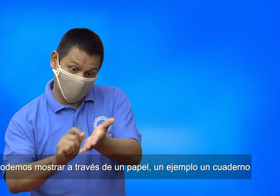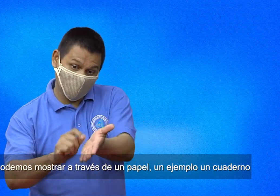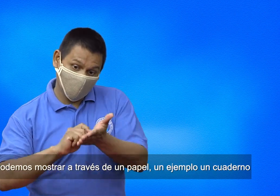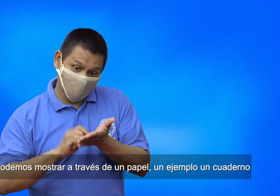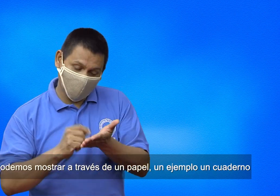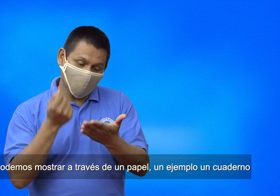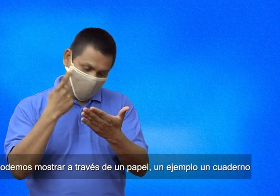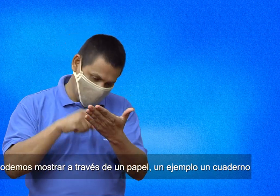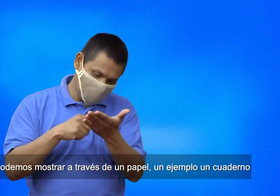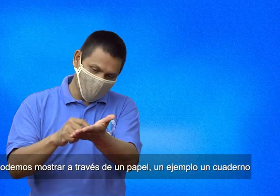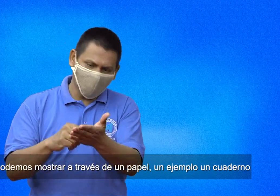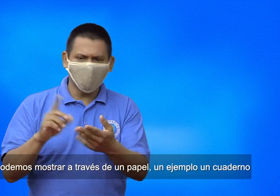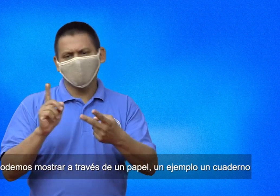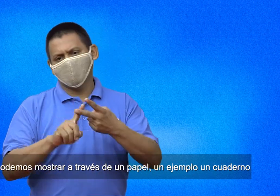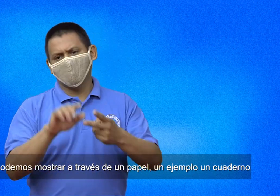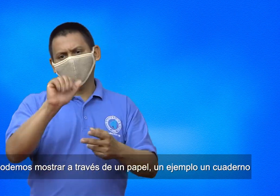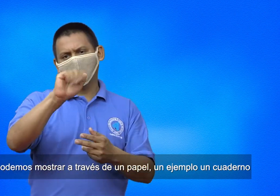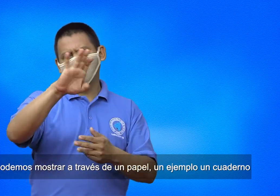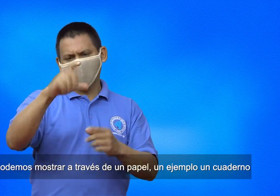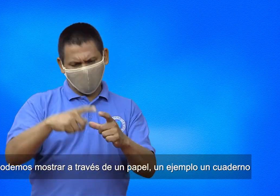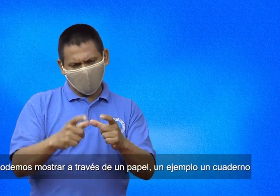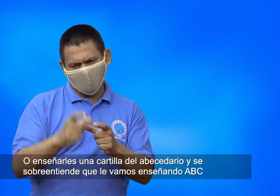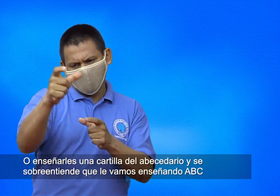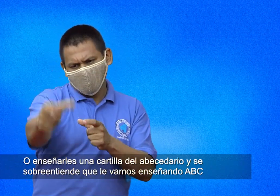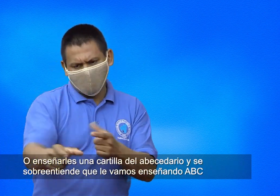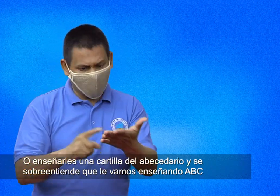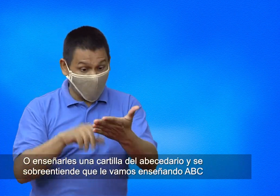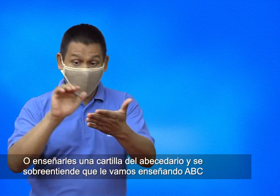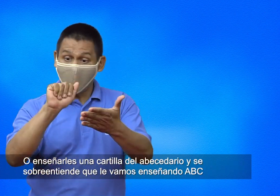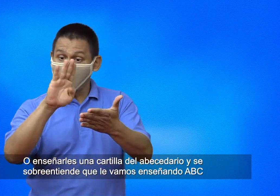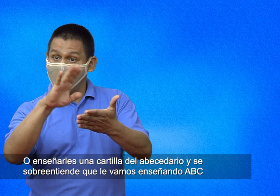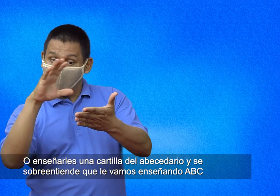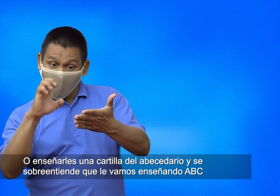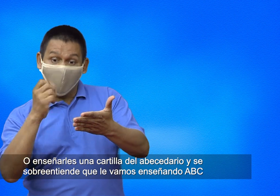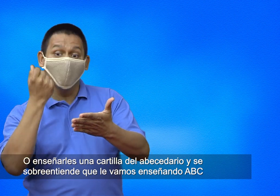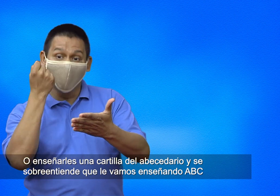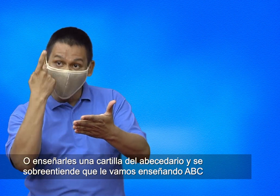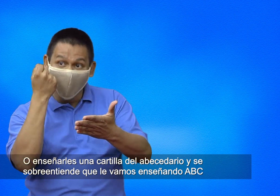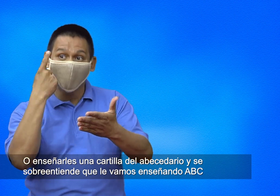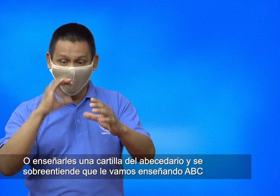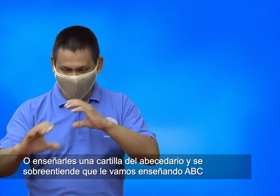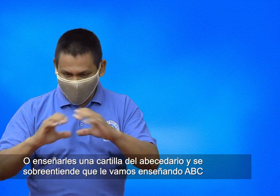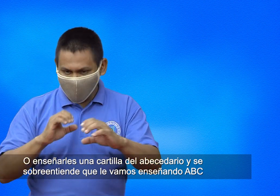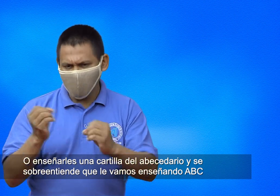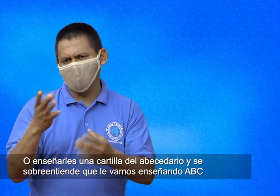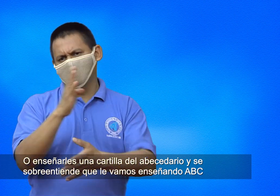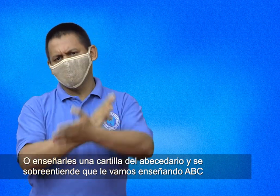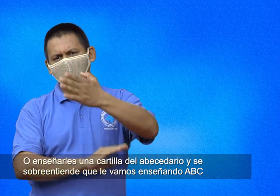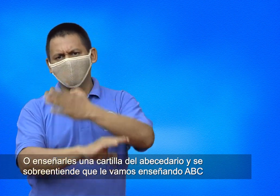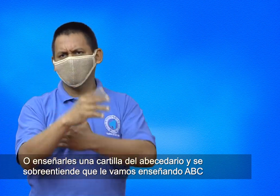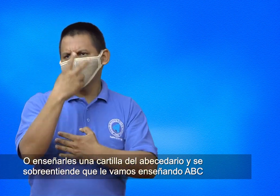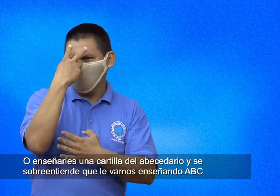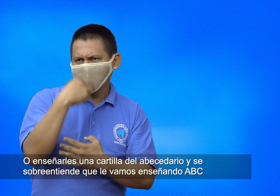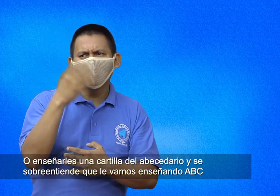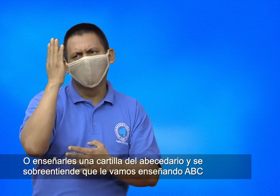montar está desde un papel un ejemplo un cuaderno o enseñarle en una cartilla del abecedario